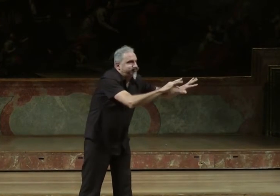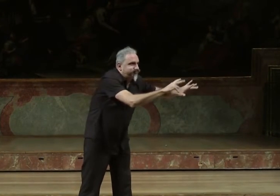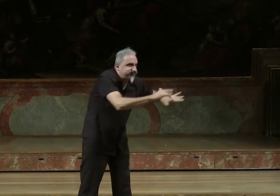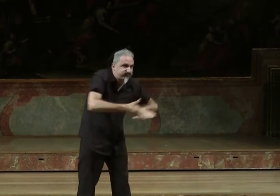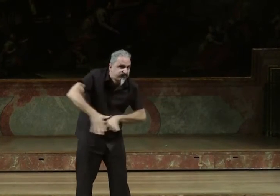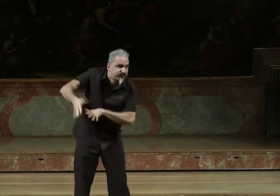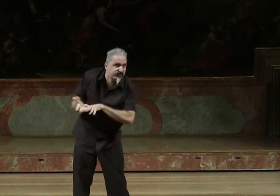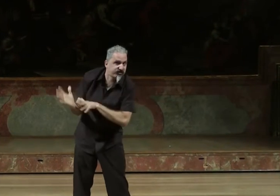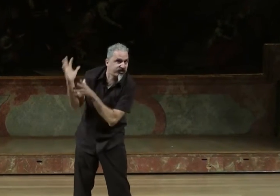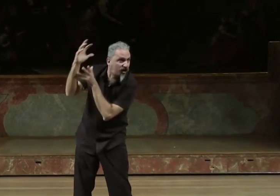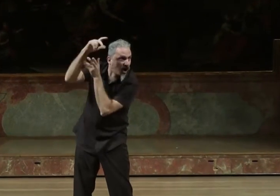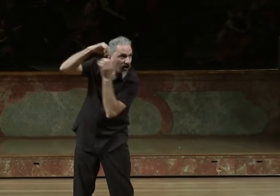Wasser.